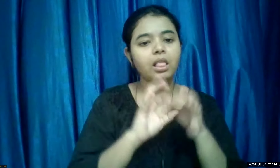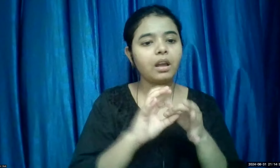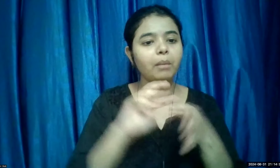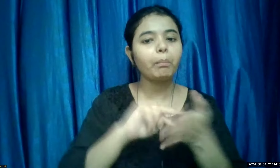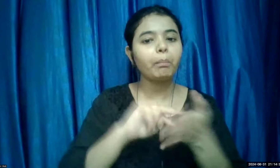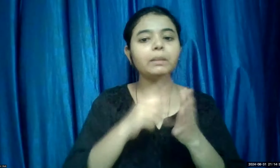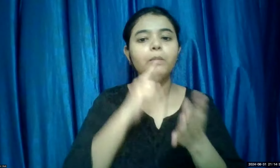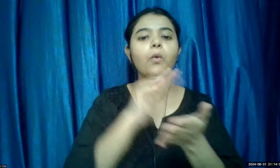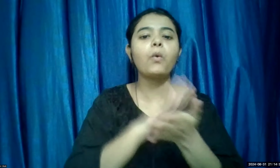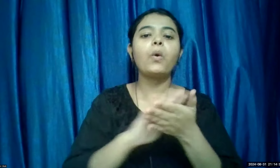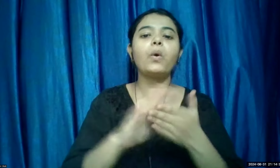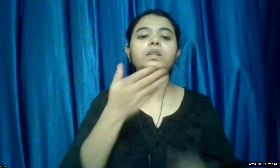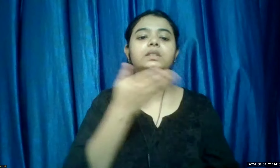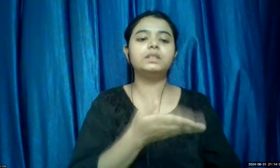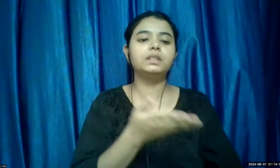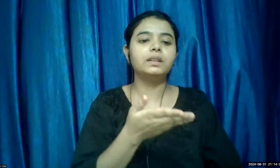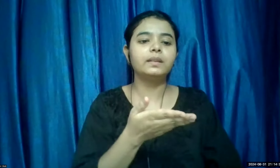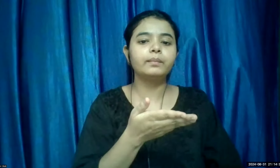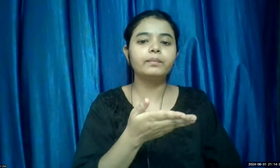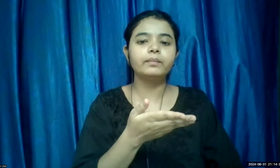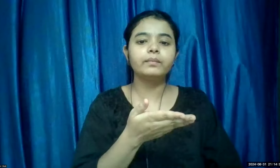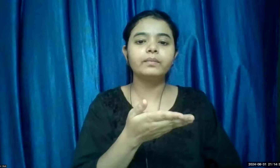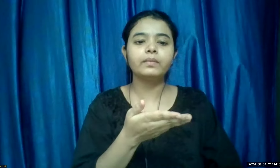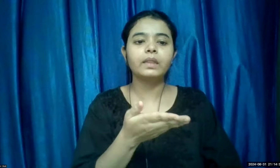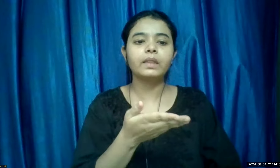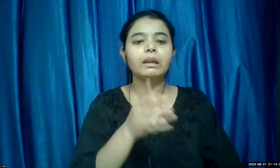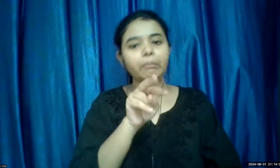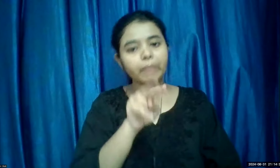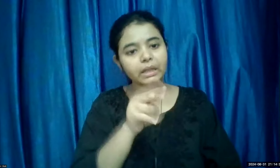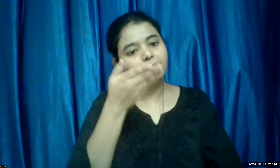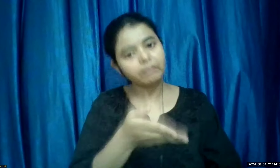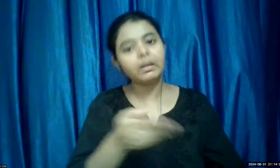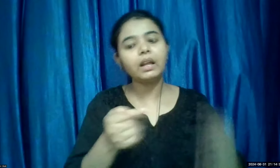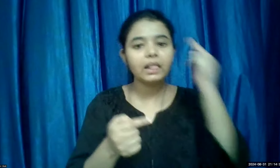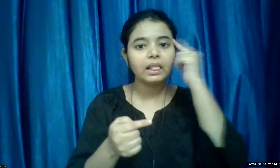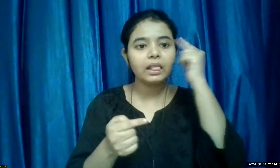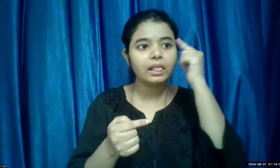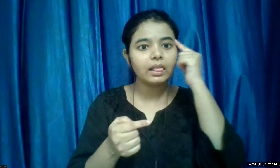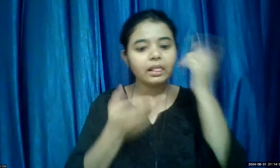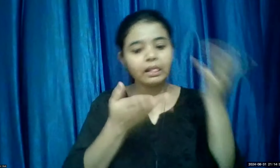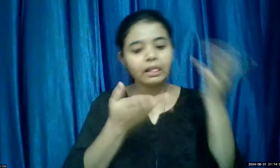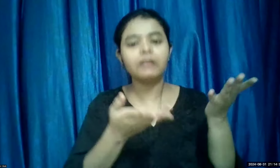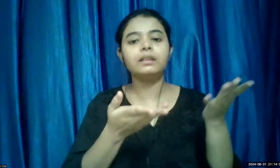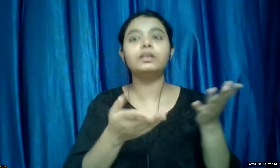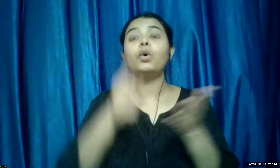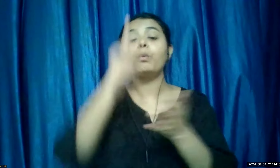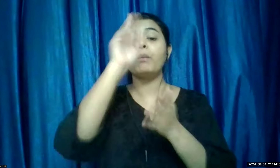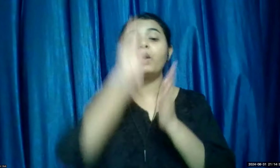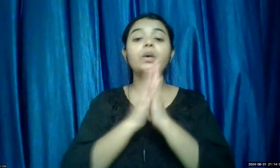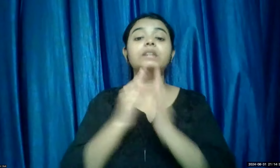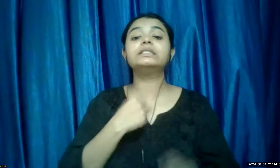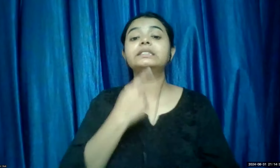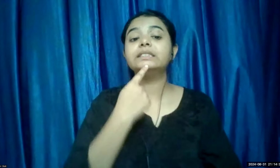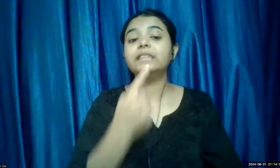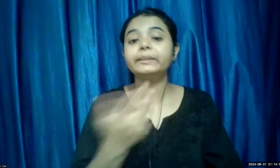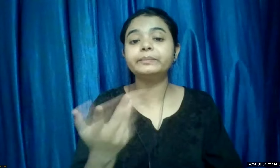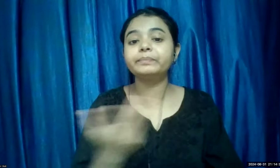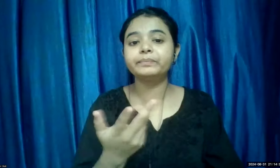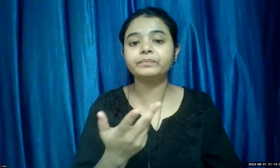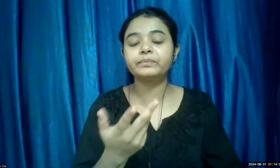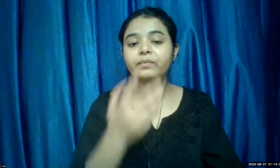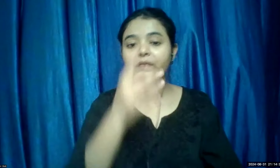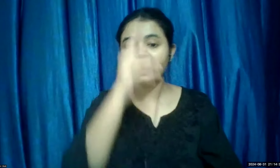में हमेशा कृष्ण का चिंतन चलता है। तो भगवान यही बता रहे हैं कि ऐसा भक्त क्या करता है, उसके जो विचार